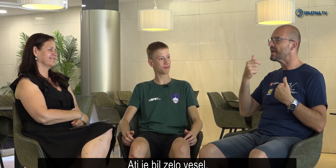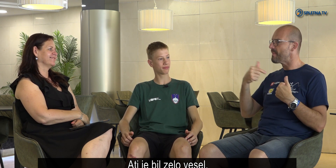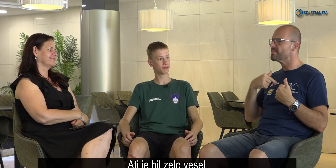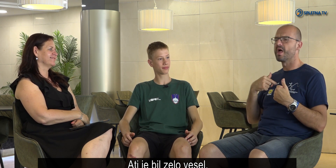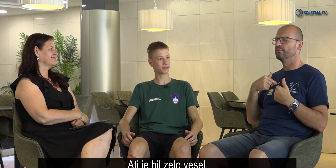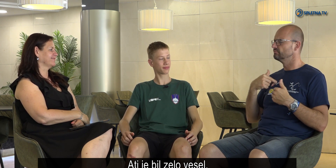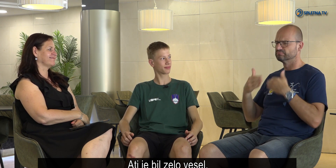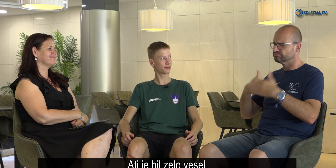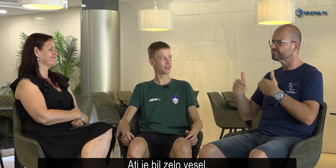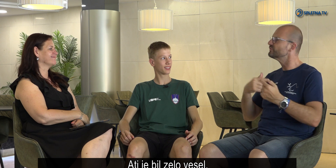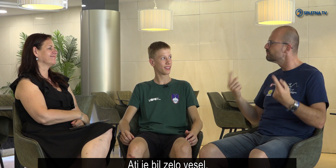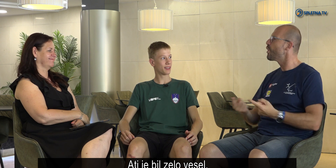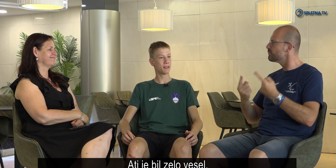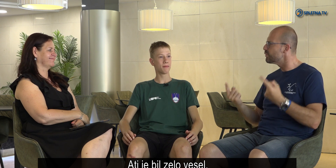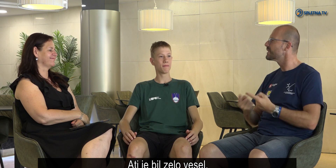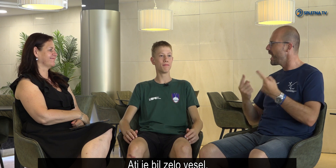to.